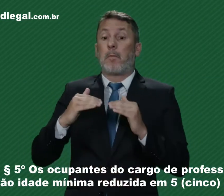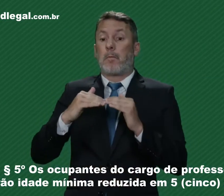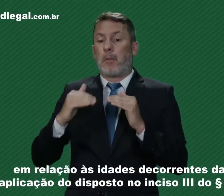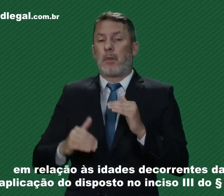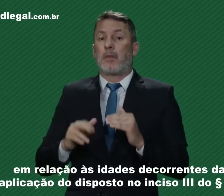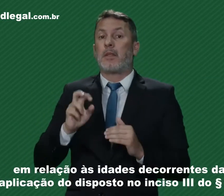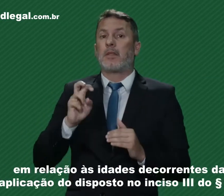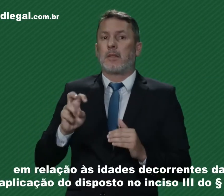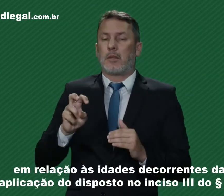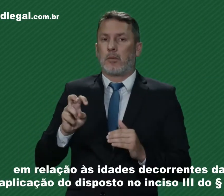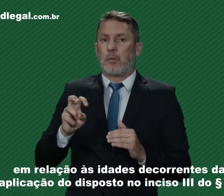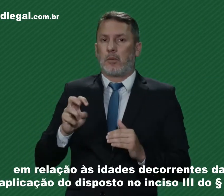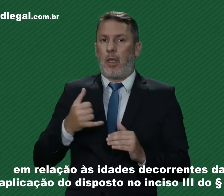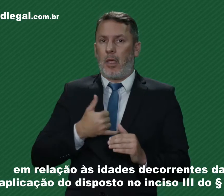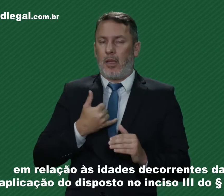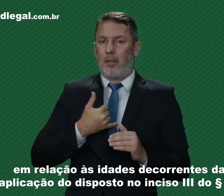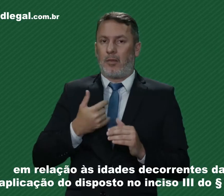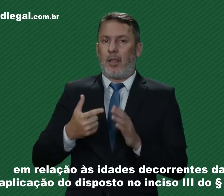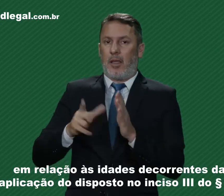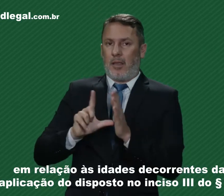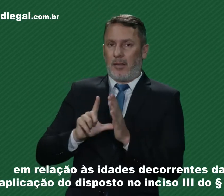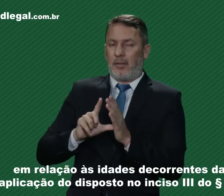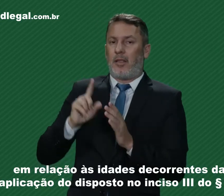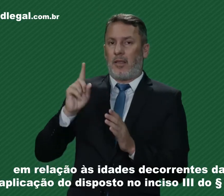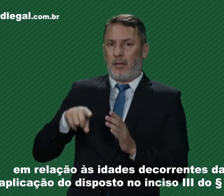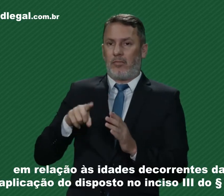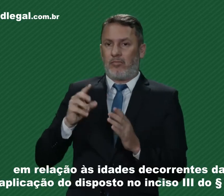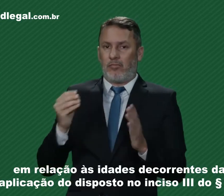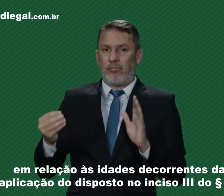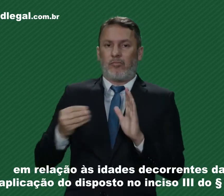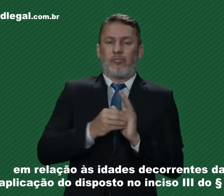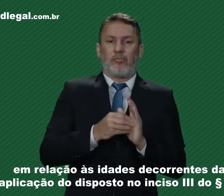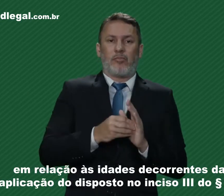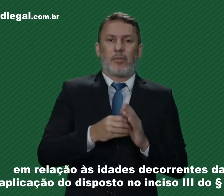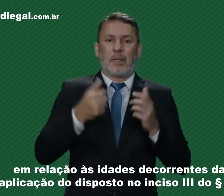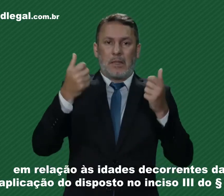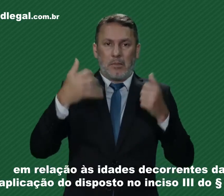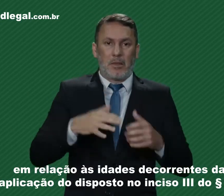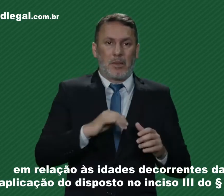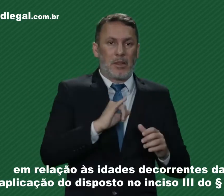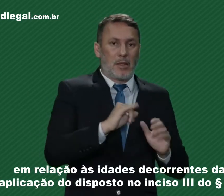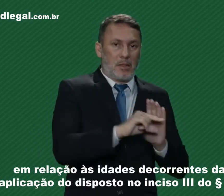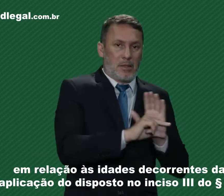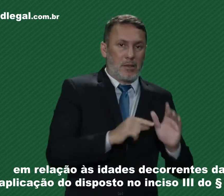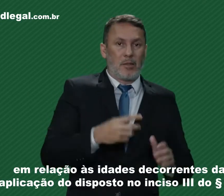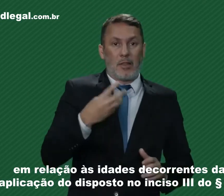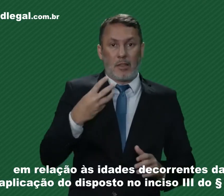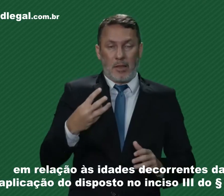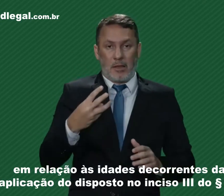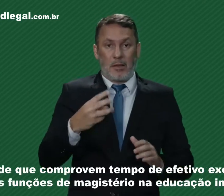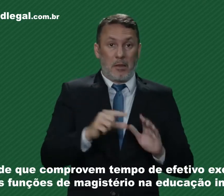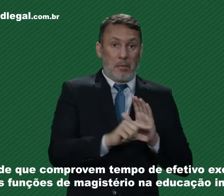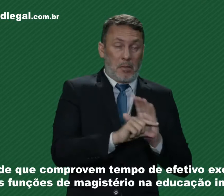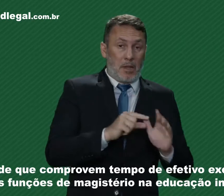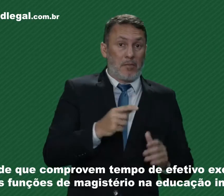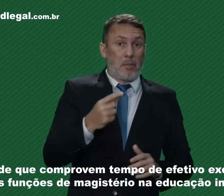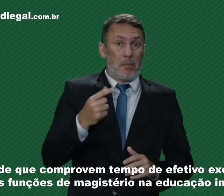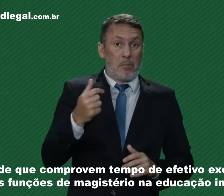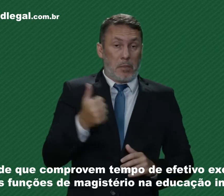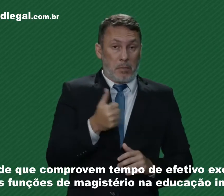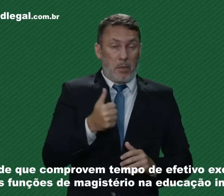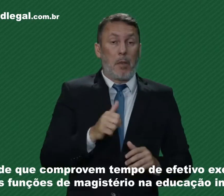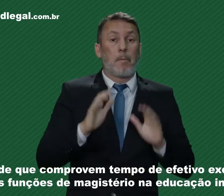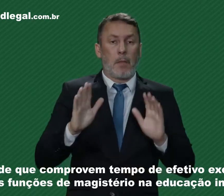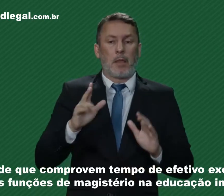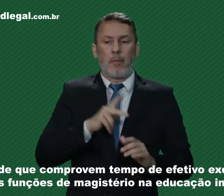em 5 anos em relação às idades decorrentes da aplicação do disposto no inciso 3 do parágrafo 1º, desde que